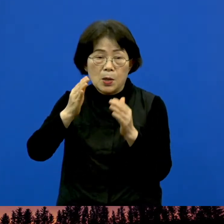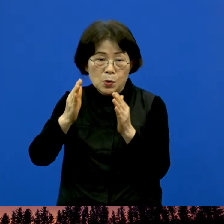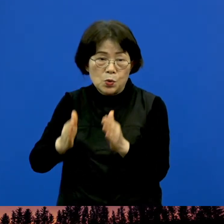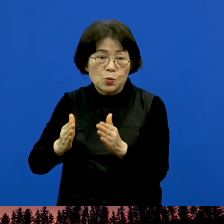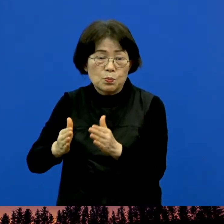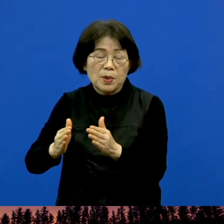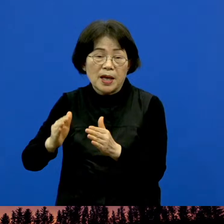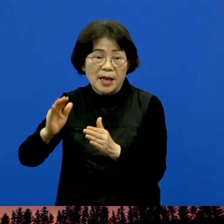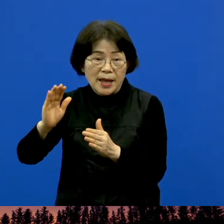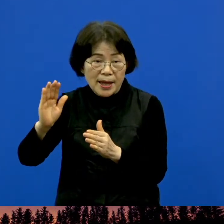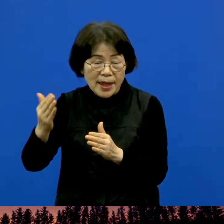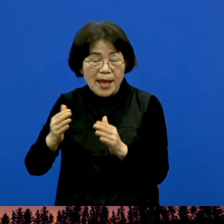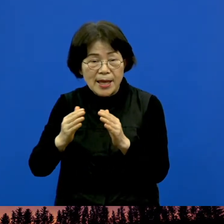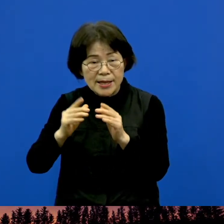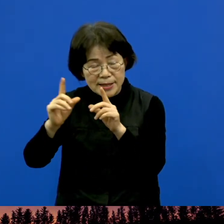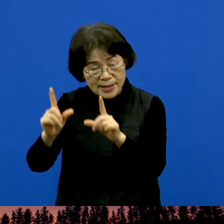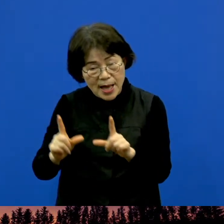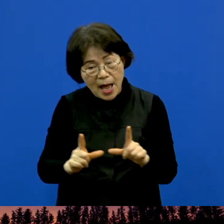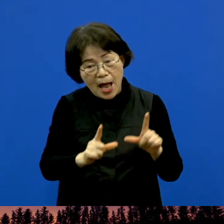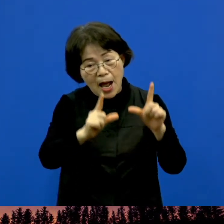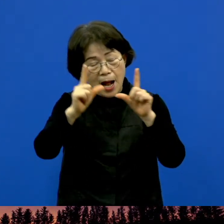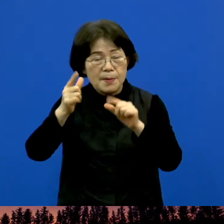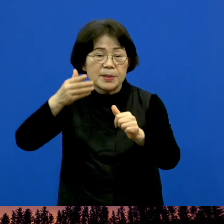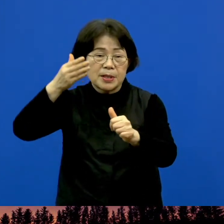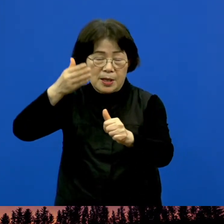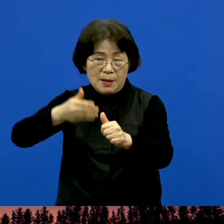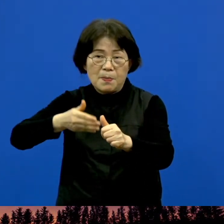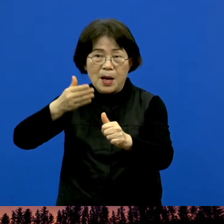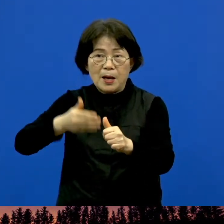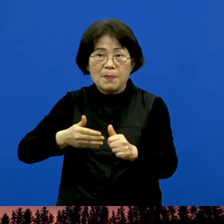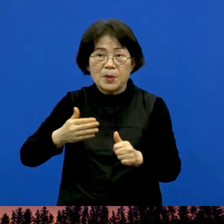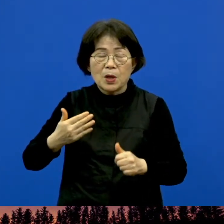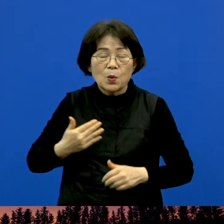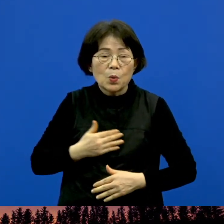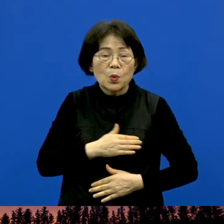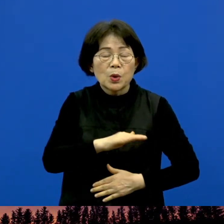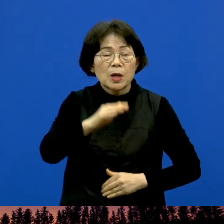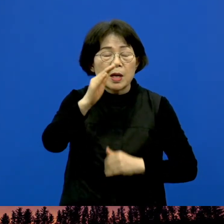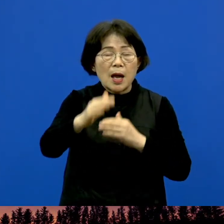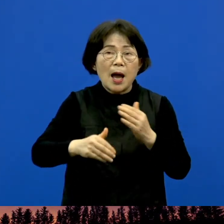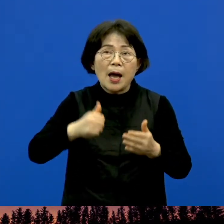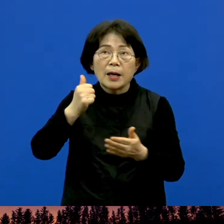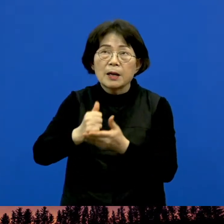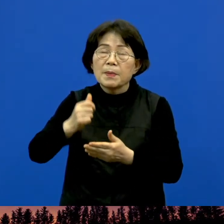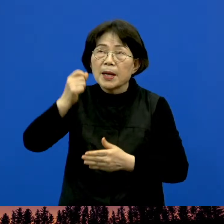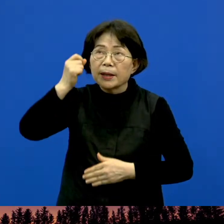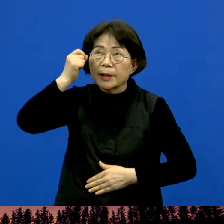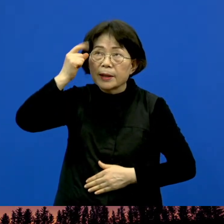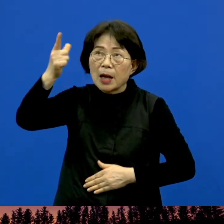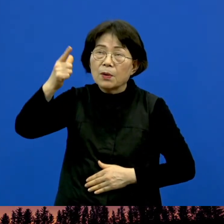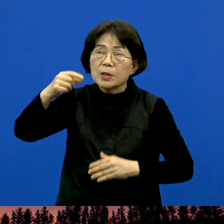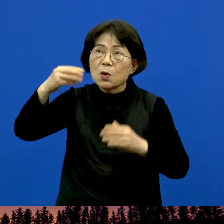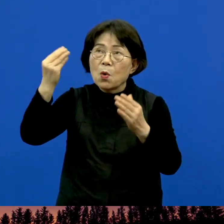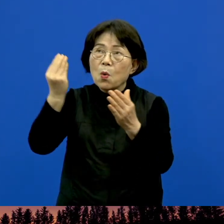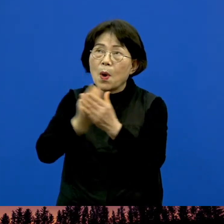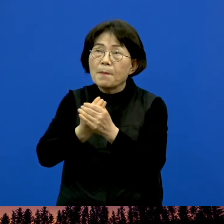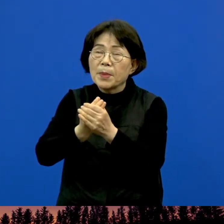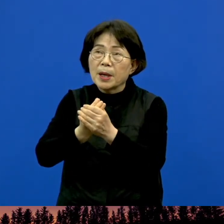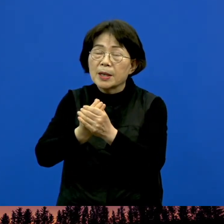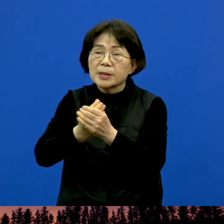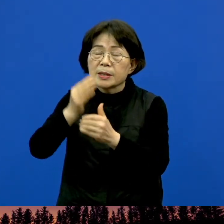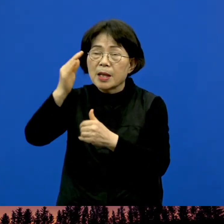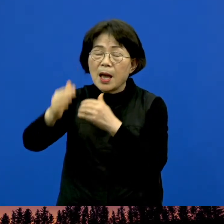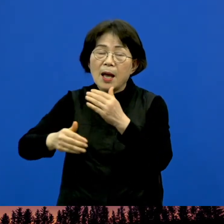준비된 그런 삶을 사시길 바랍니다. 우리는 그 하나님의 탁월하신, 완벽하신